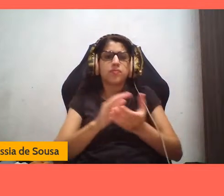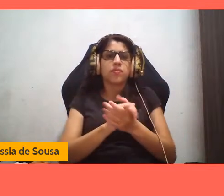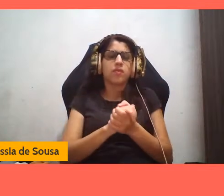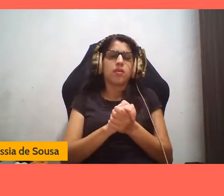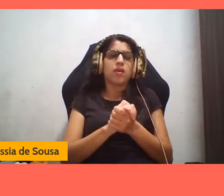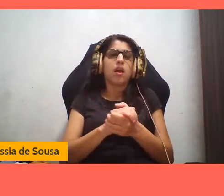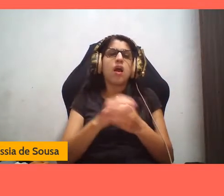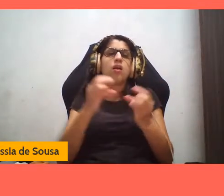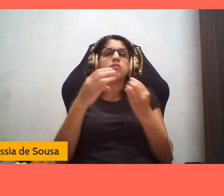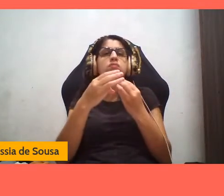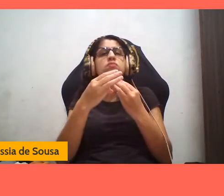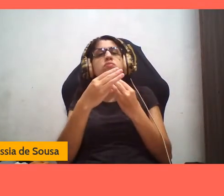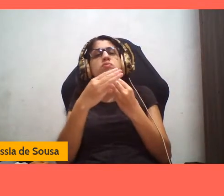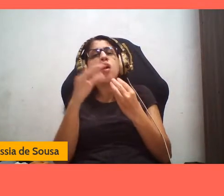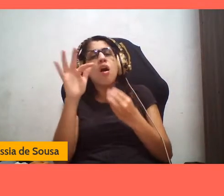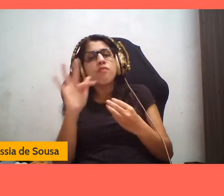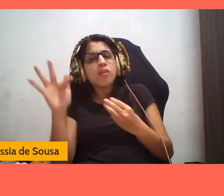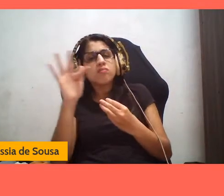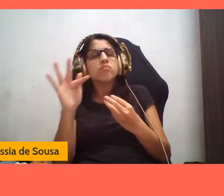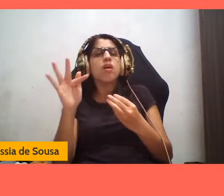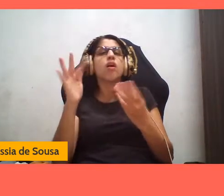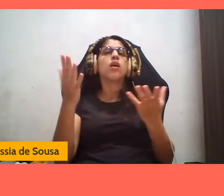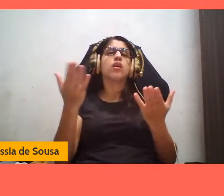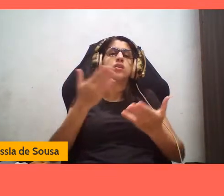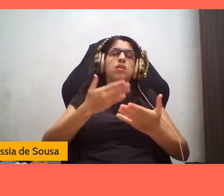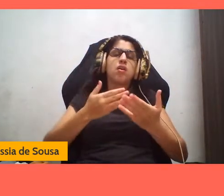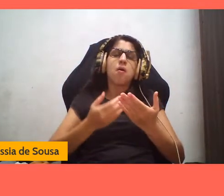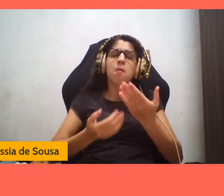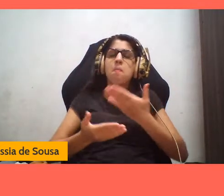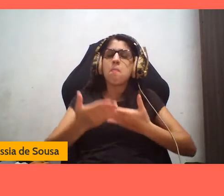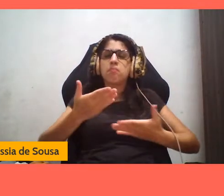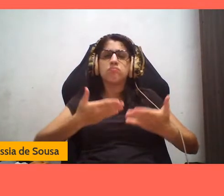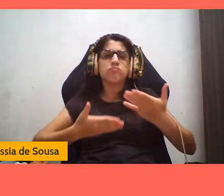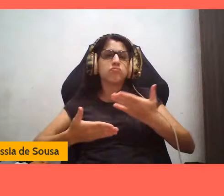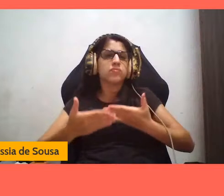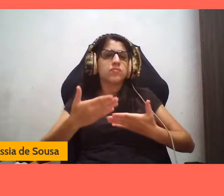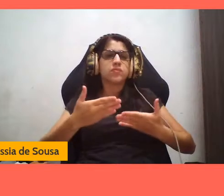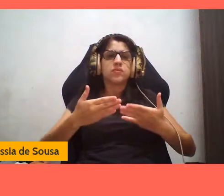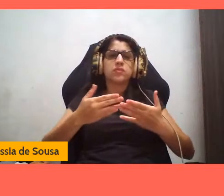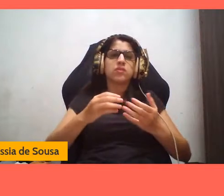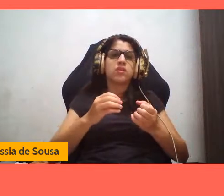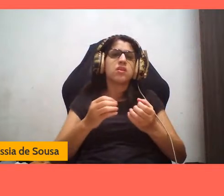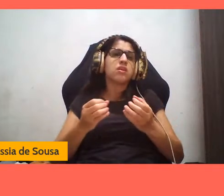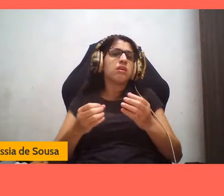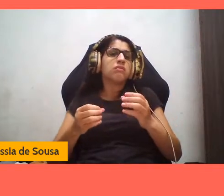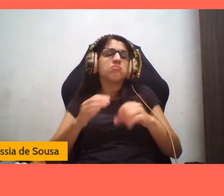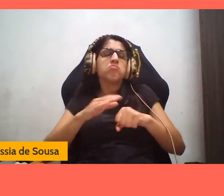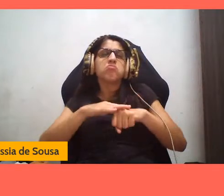criação, da discussão e análise das grandes narrativas.